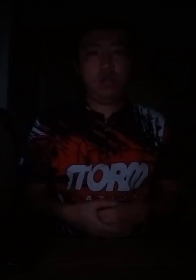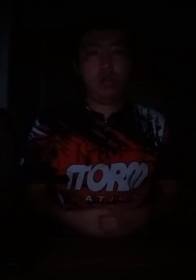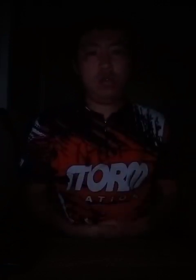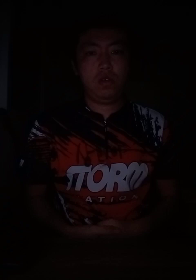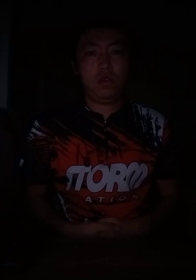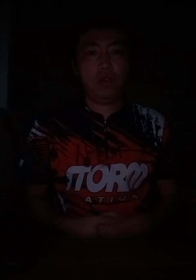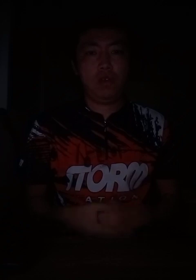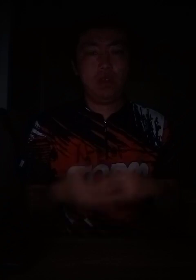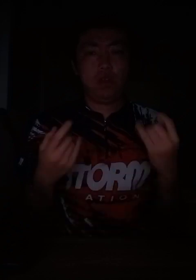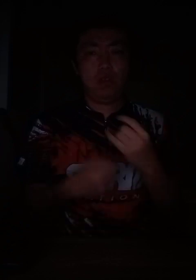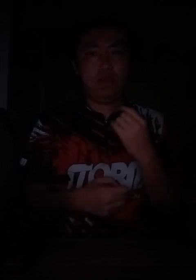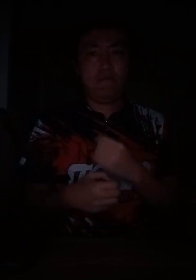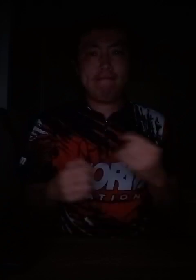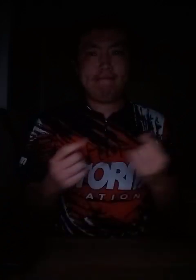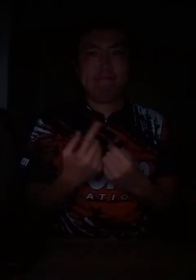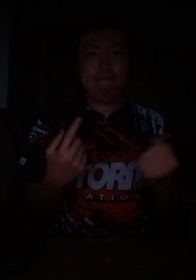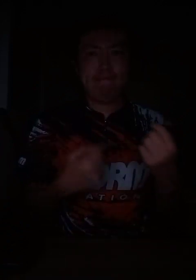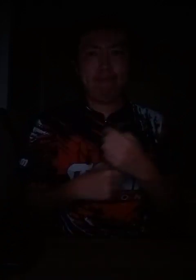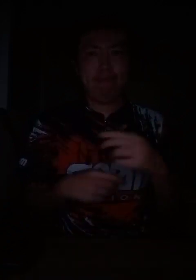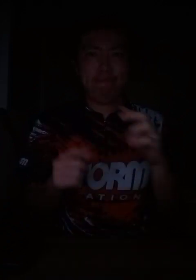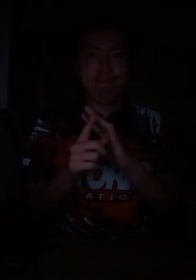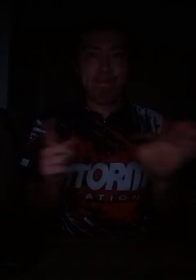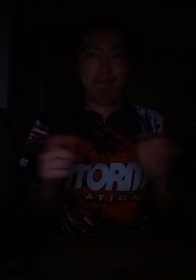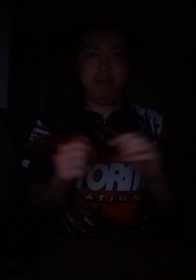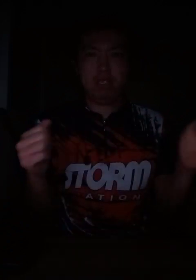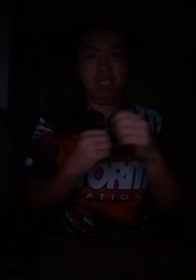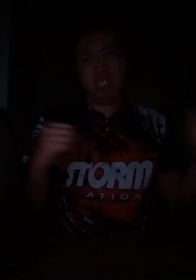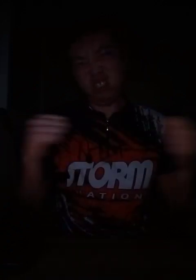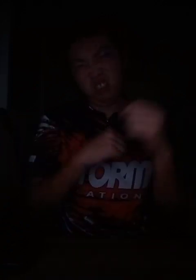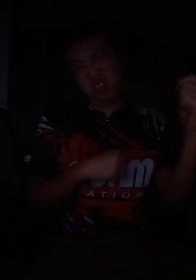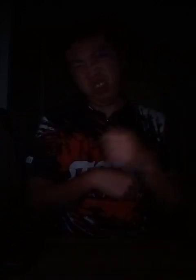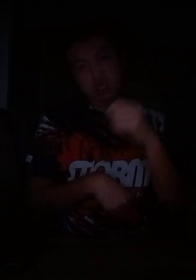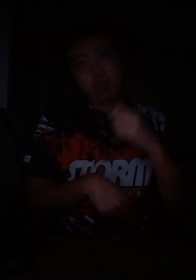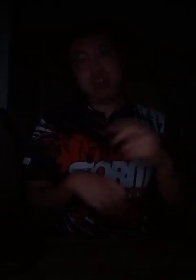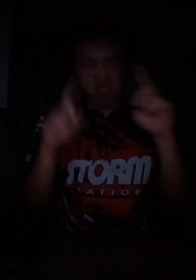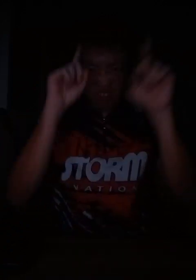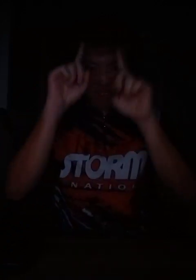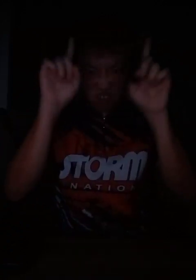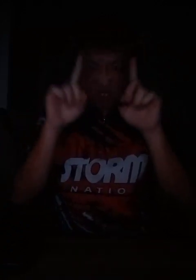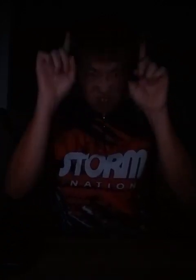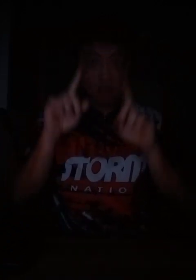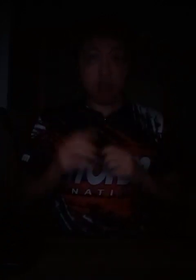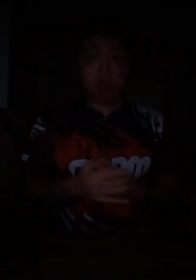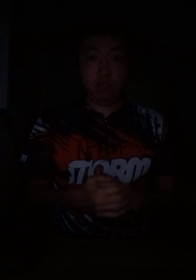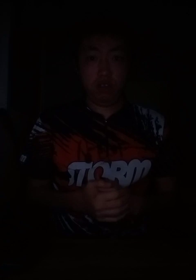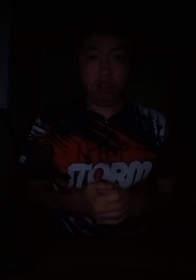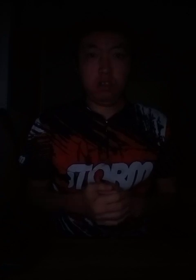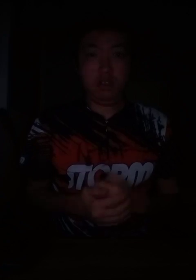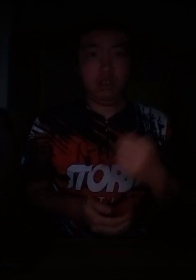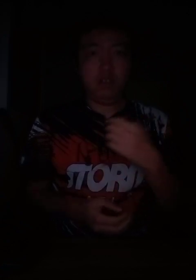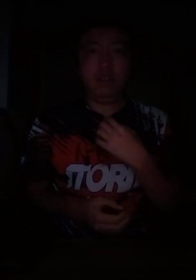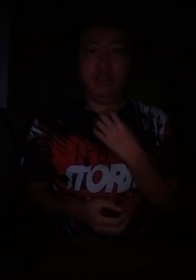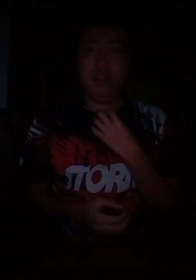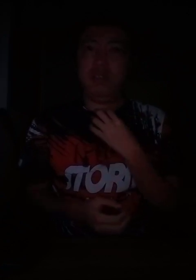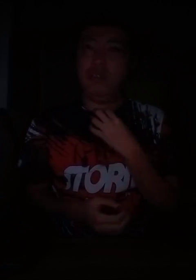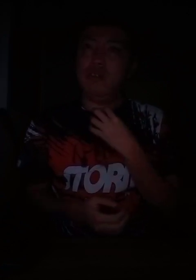세상에. 바로 눈앞에서 어머니가 이상한 남성에게 성추행 당하고 있으니까 얼마나 화가 났겠습니까? 하지만 아들은 어머니가 보고 있다는 걸 알고